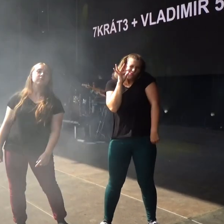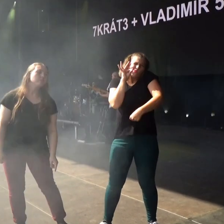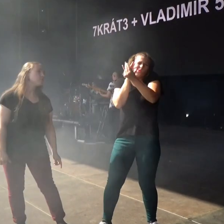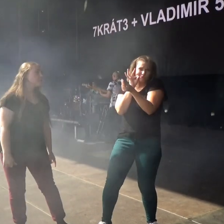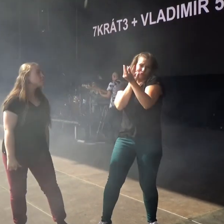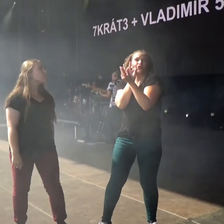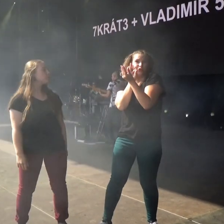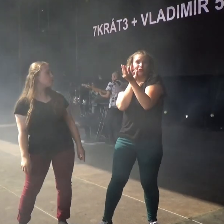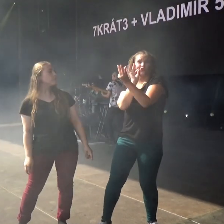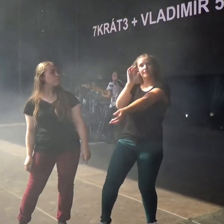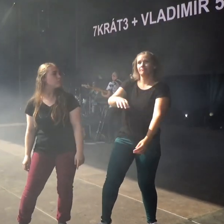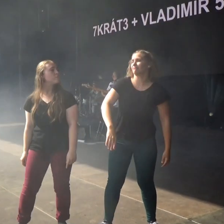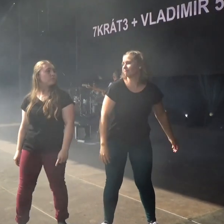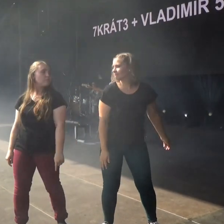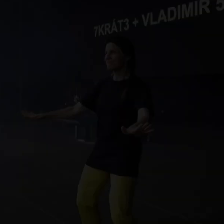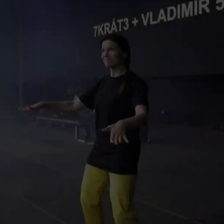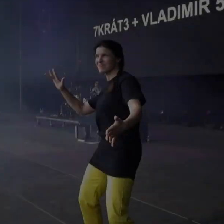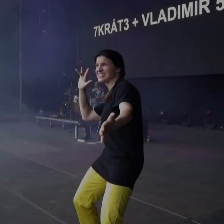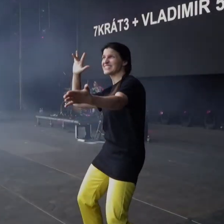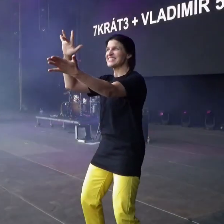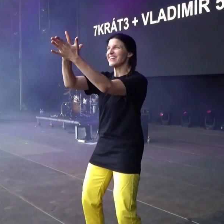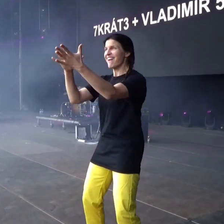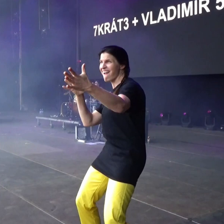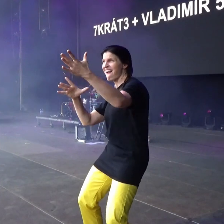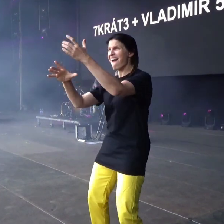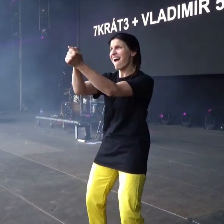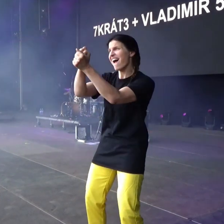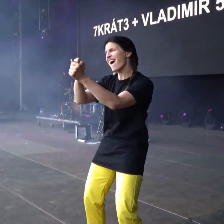Váu! Ostravství větlosti